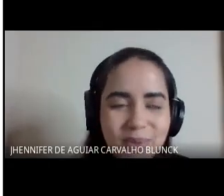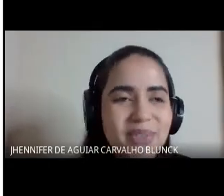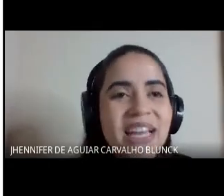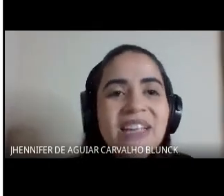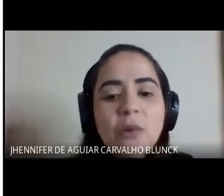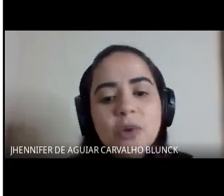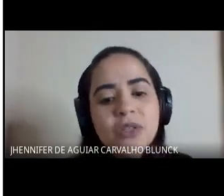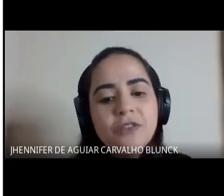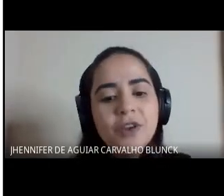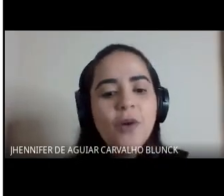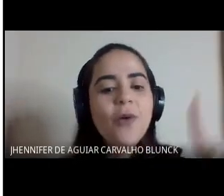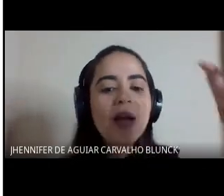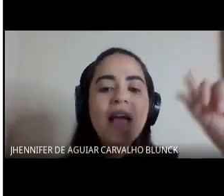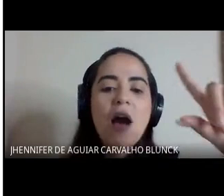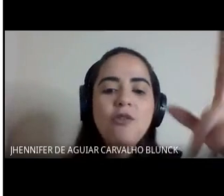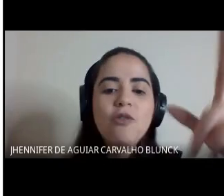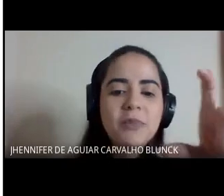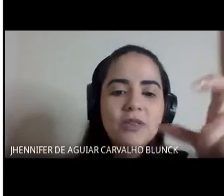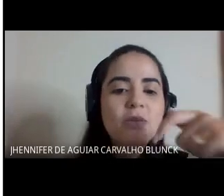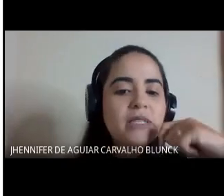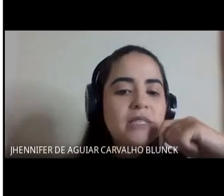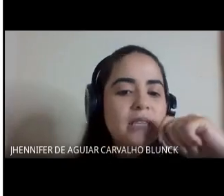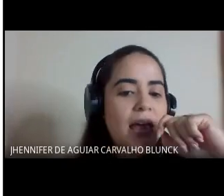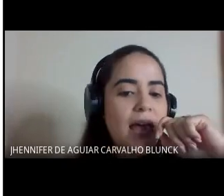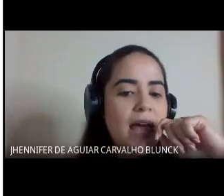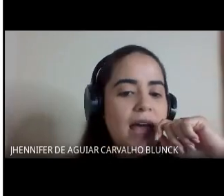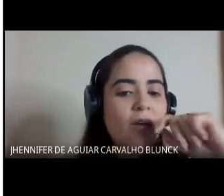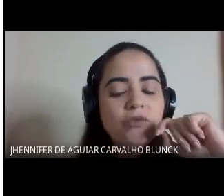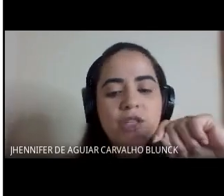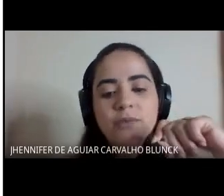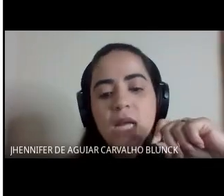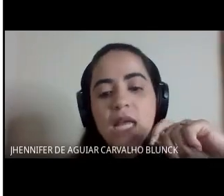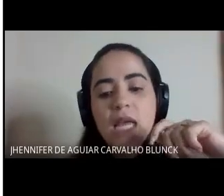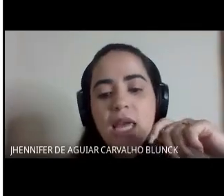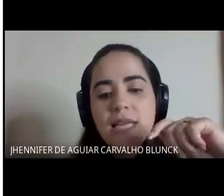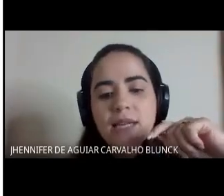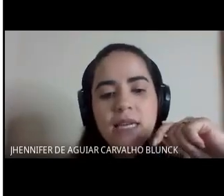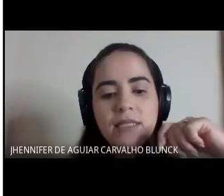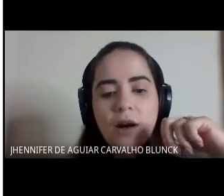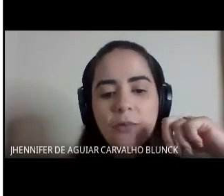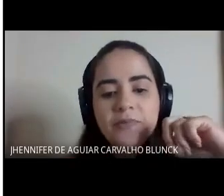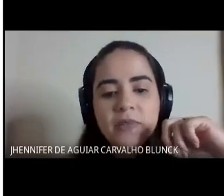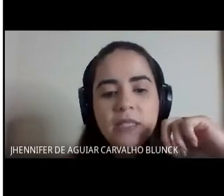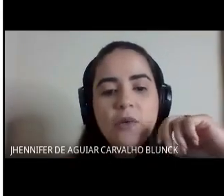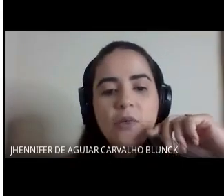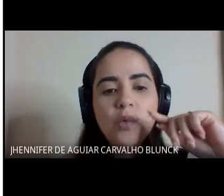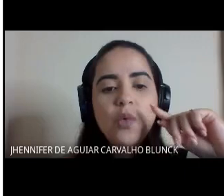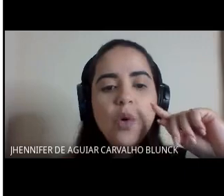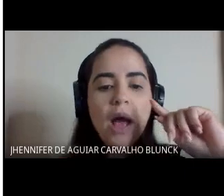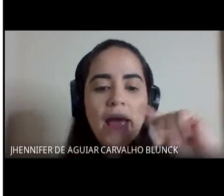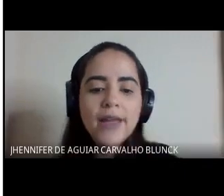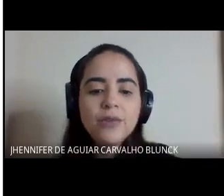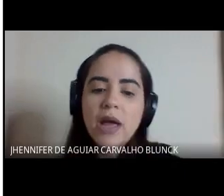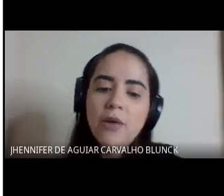dos Surdos. Então, por isso que ficou, algumas pessoas confundiram essa questão. Então,